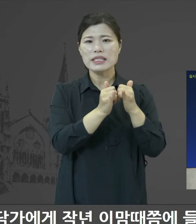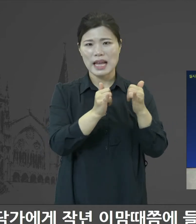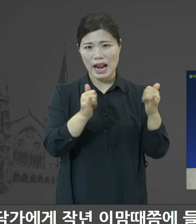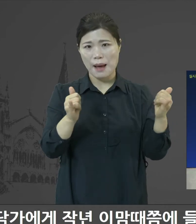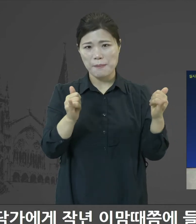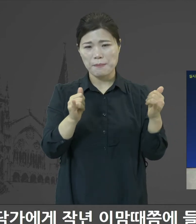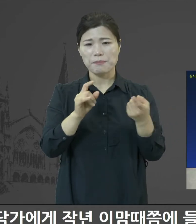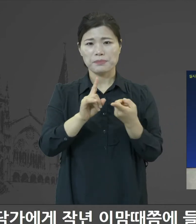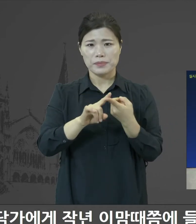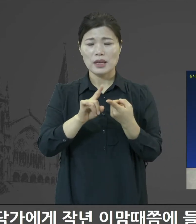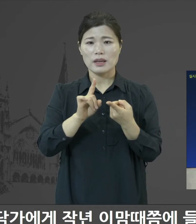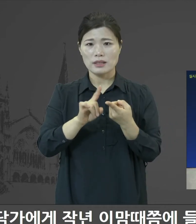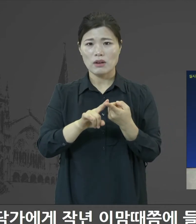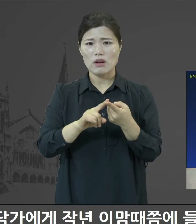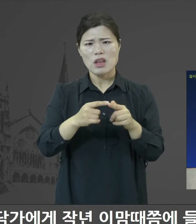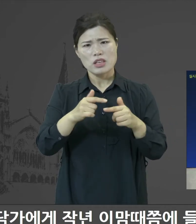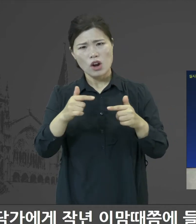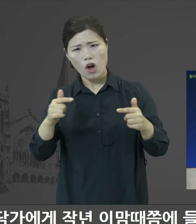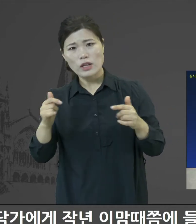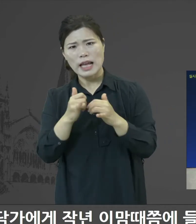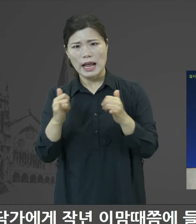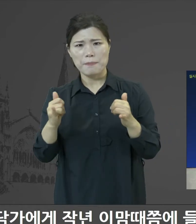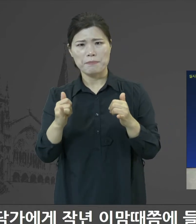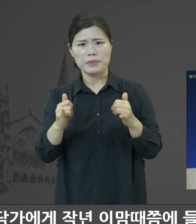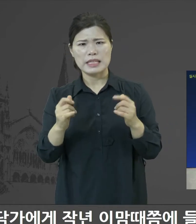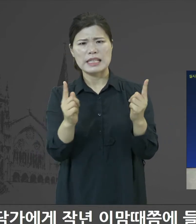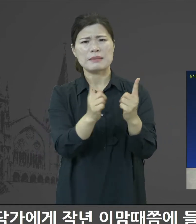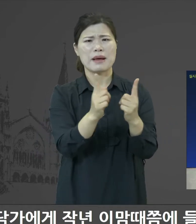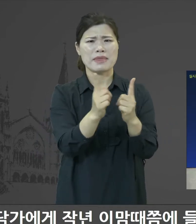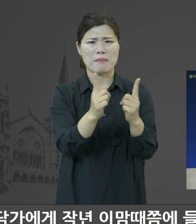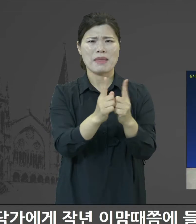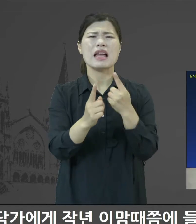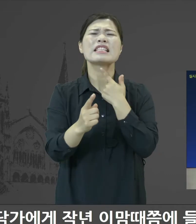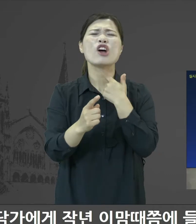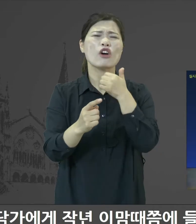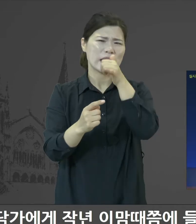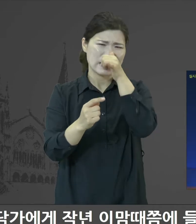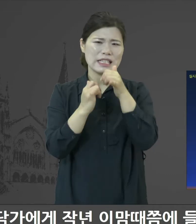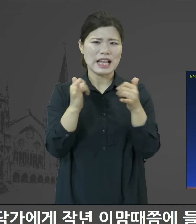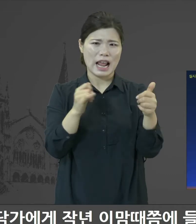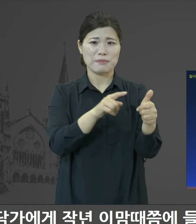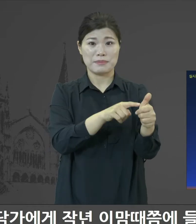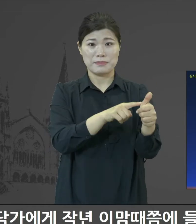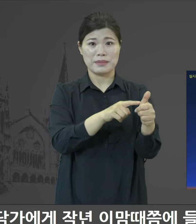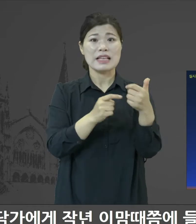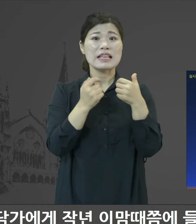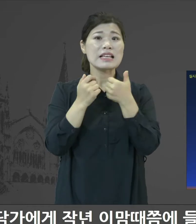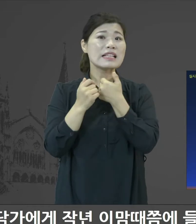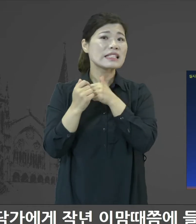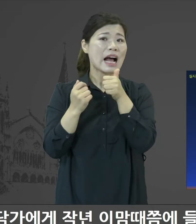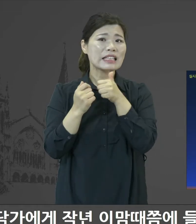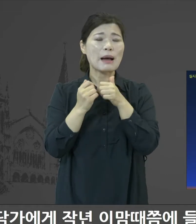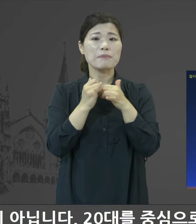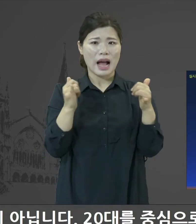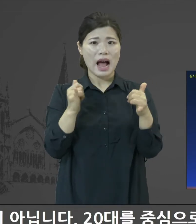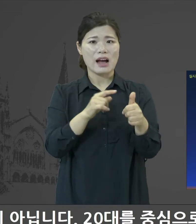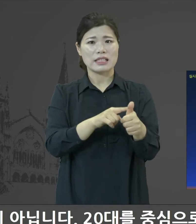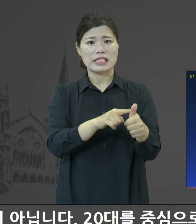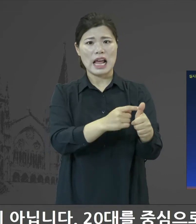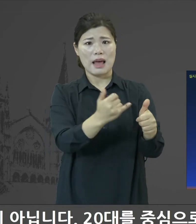사람들을 다양한 각도로 상담하고 있는 분이셨는데, 이분이 이런 얘기를